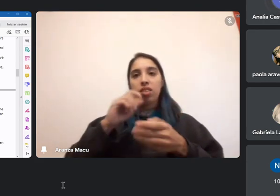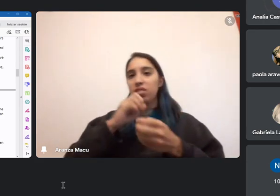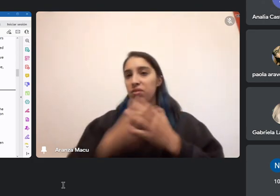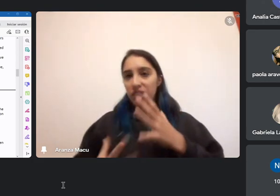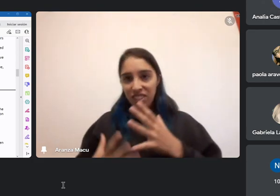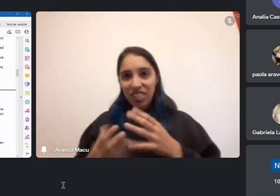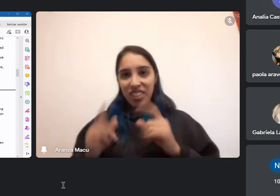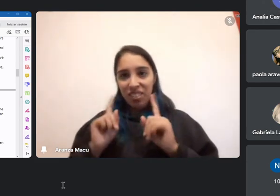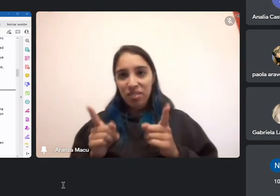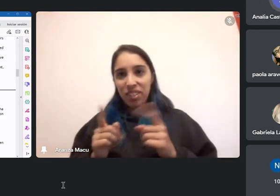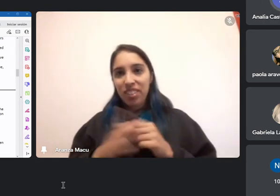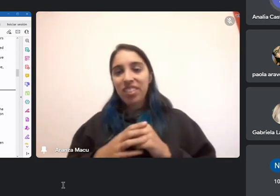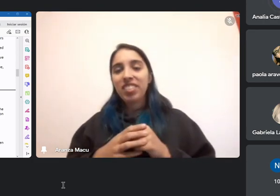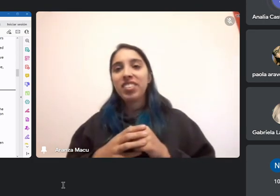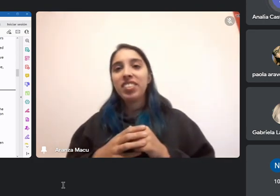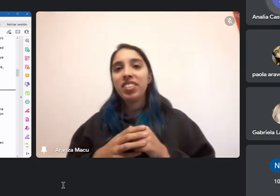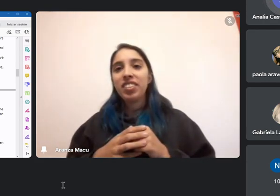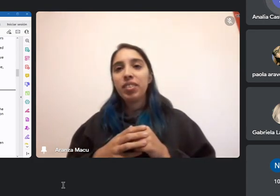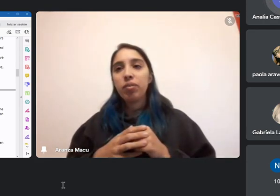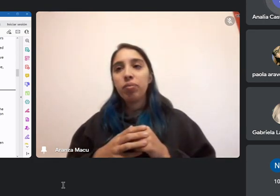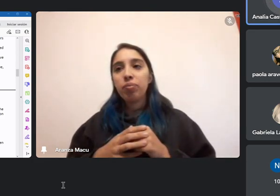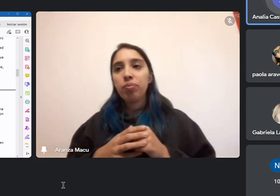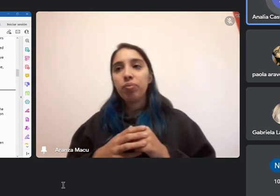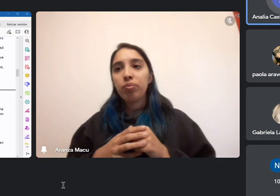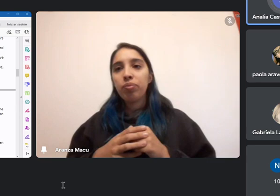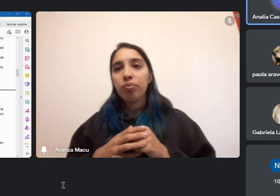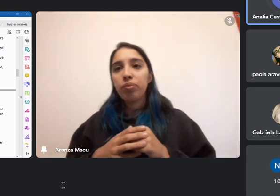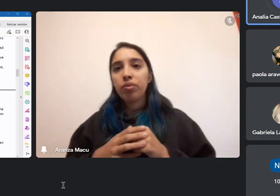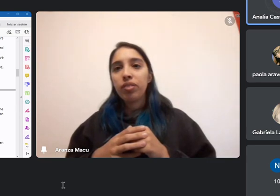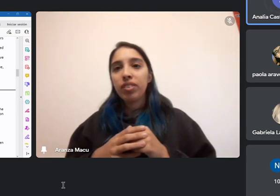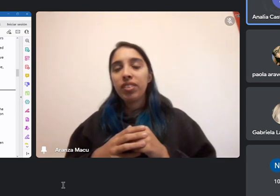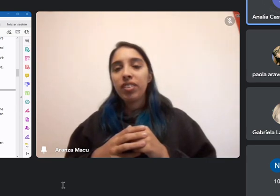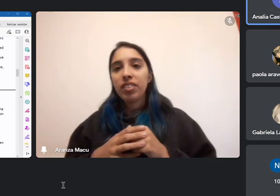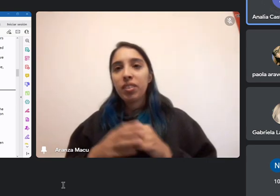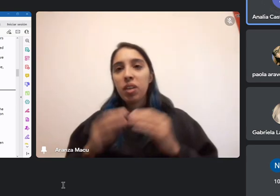Sí. Sí. El mismo error.